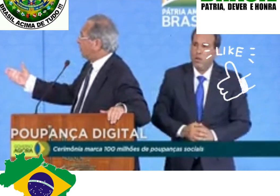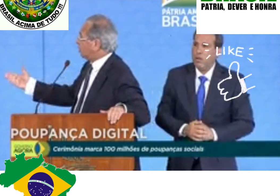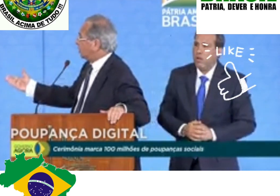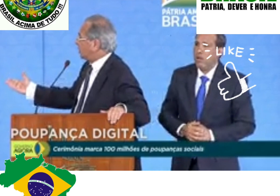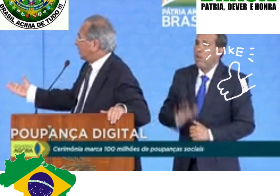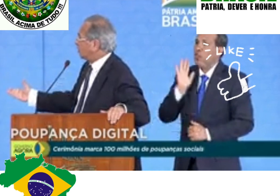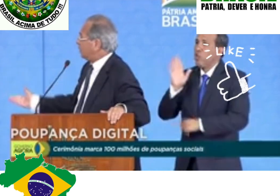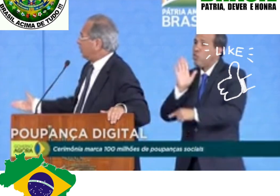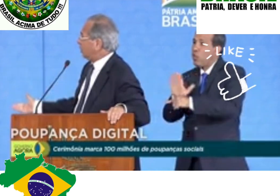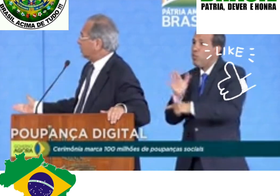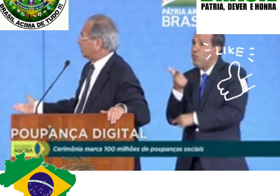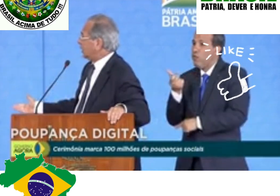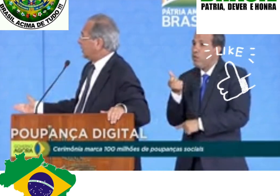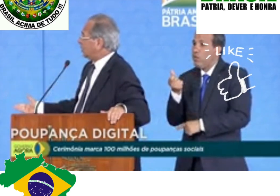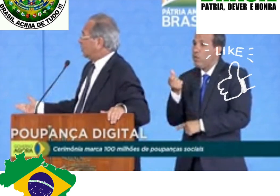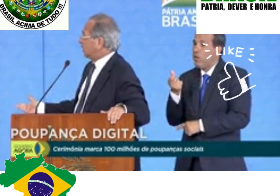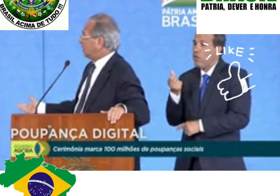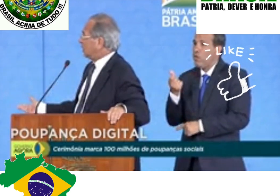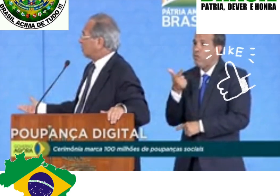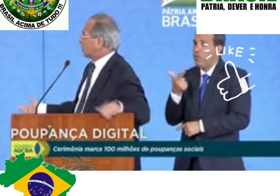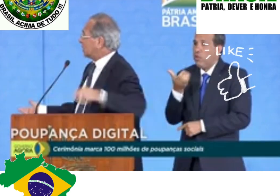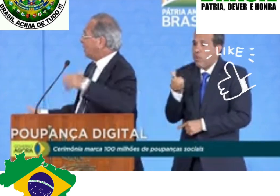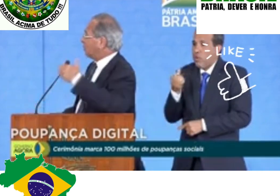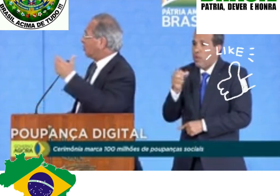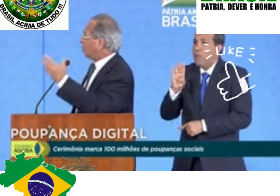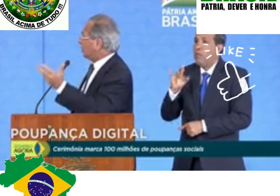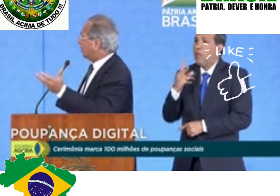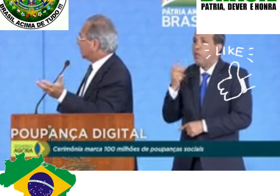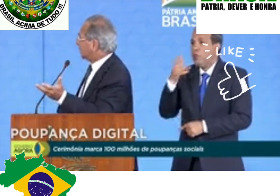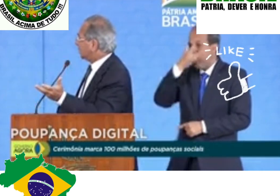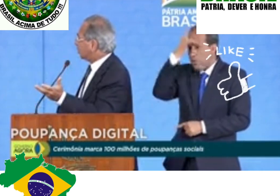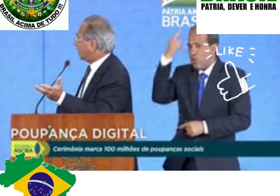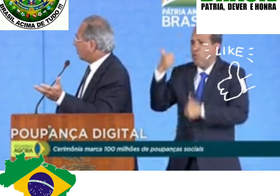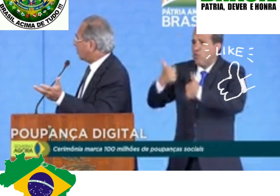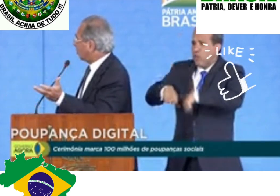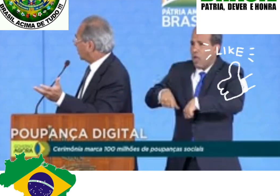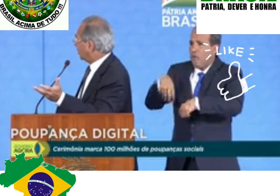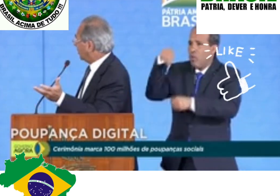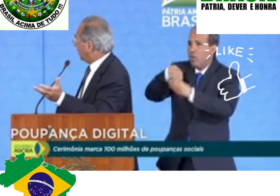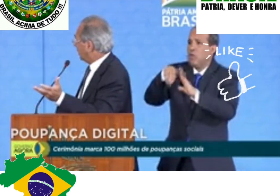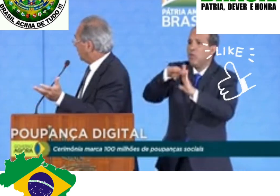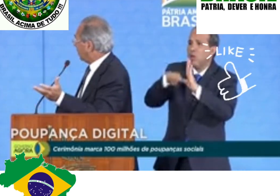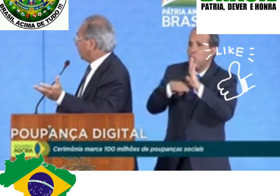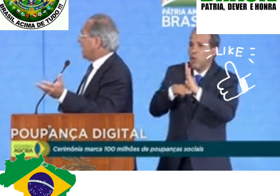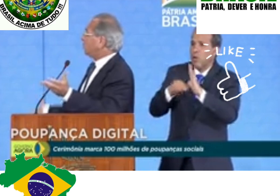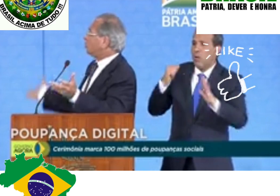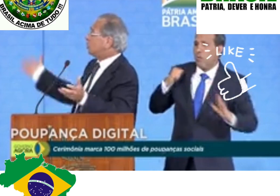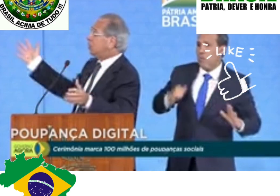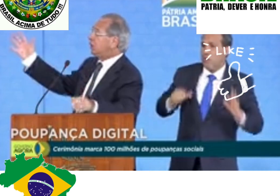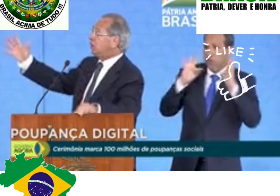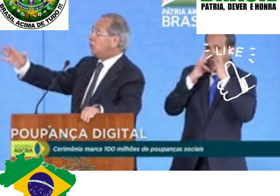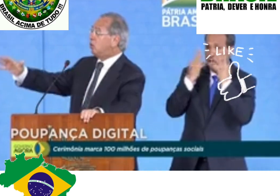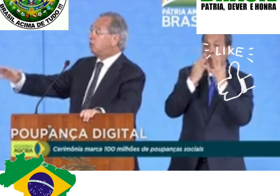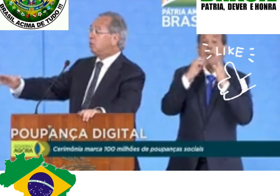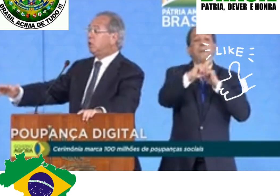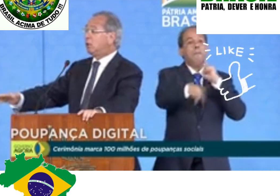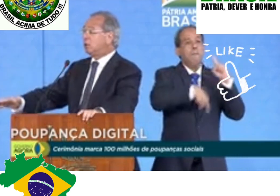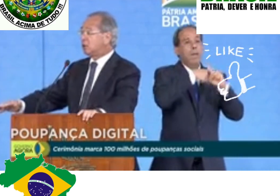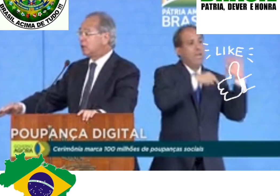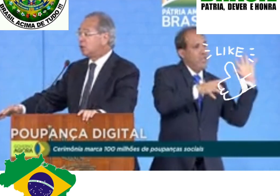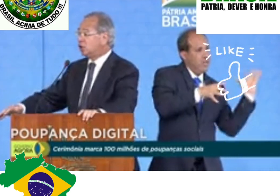os 26 milhões de brasileiros que estavam no programa de assistência social, que era o Bolsa Família, mais os